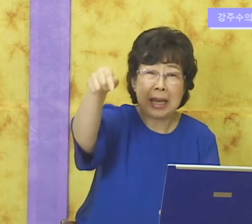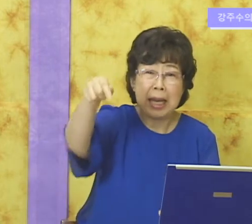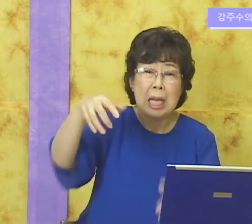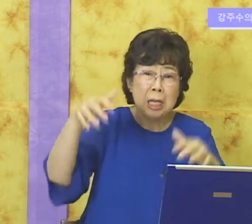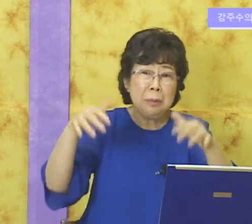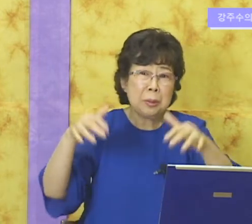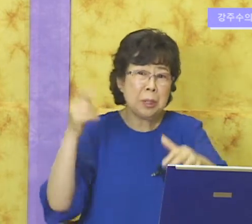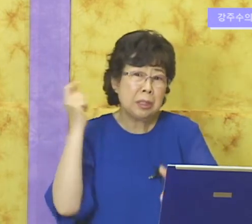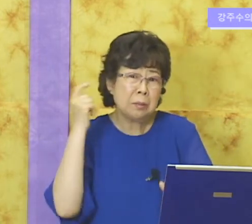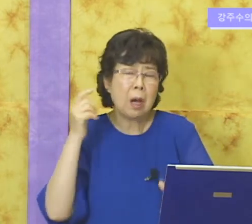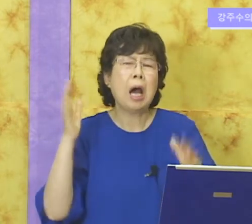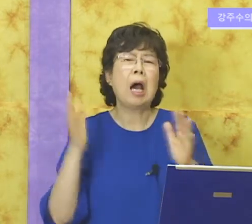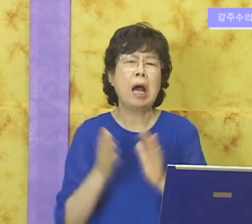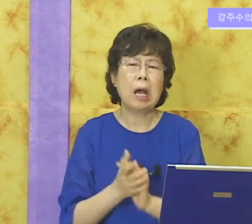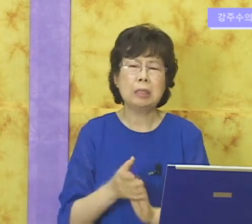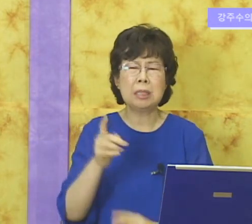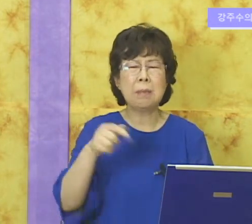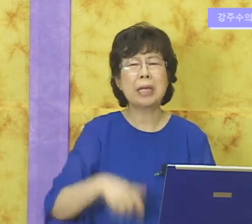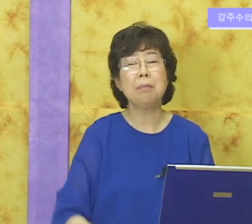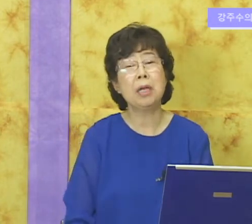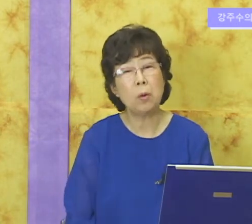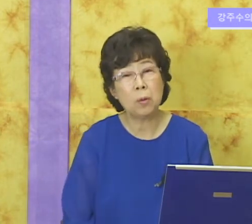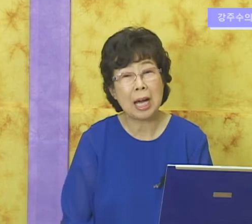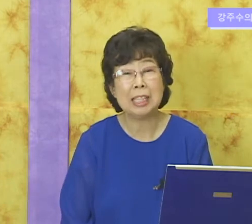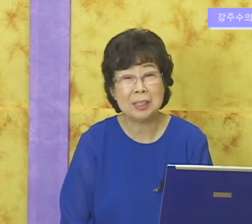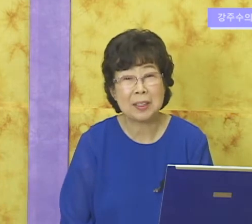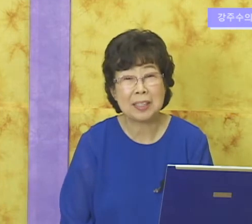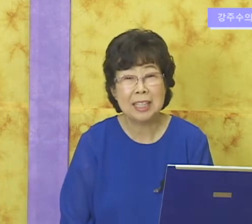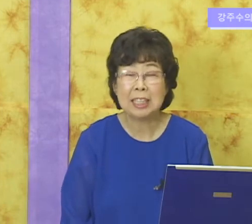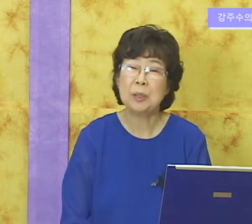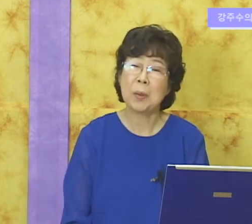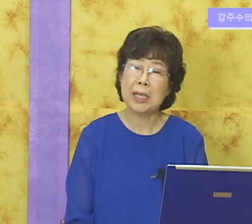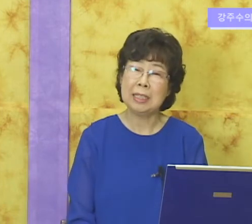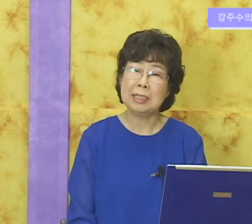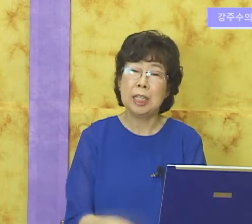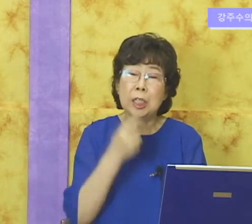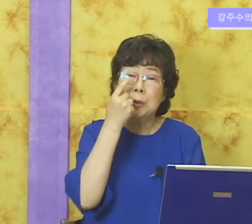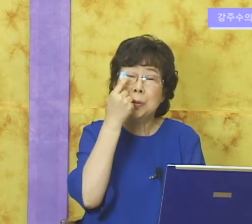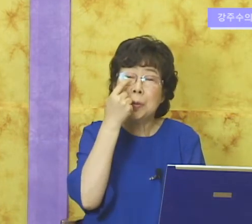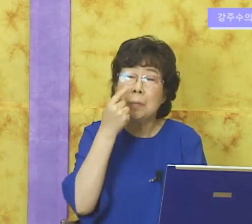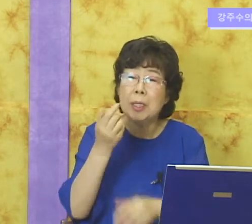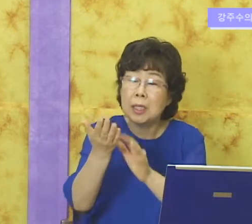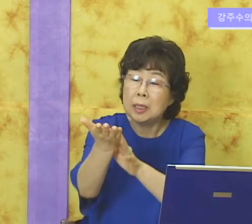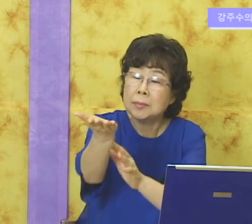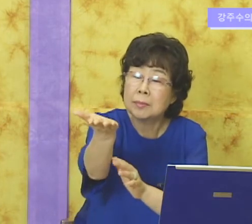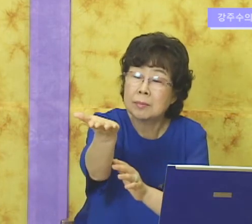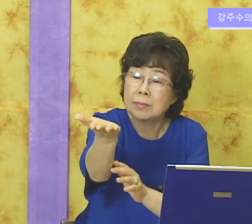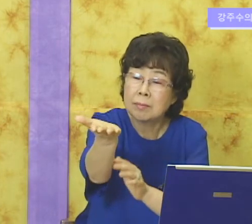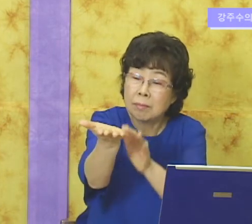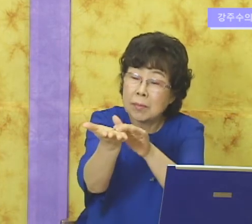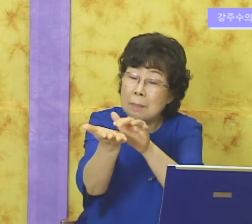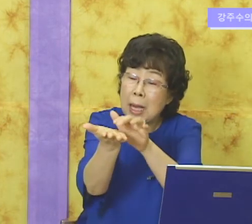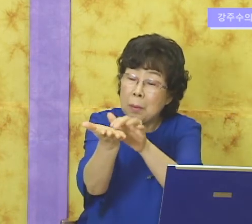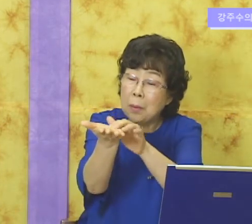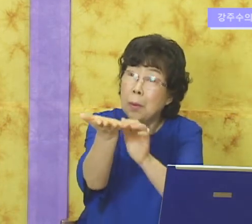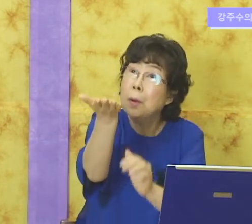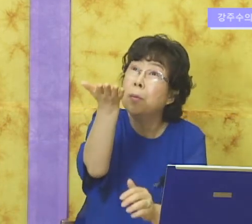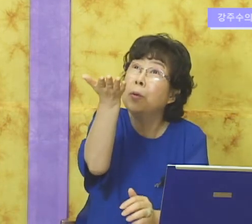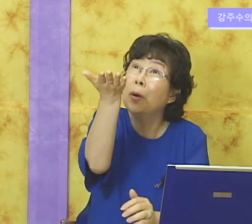밖에 비소리를 듣고 아 지금 밖에 비가 오구나 알죠. 근데 농아인들은 눈으로 비를 맞고 비 오는